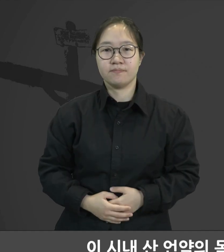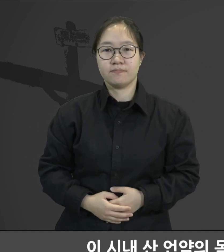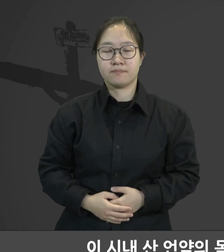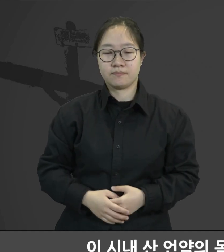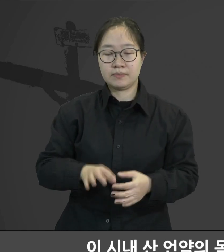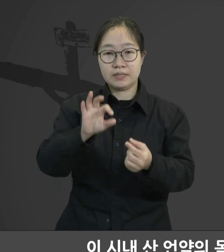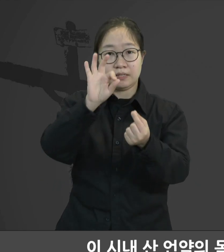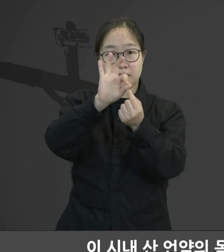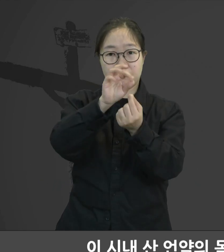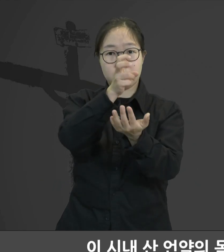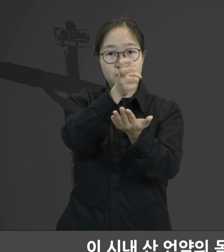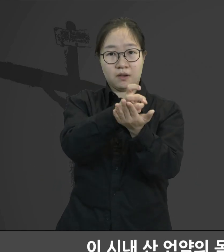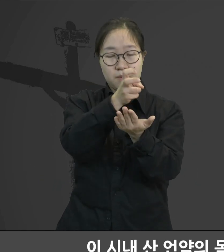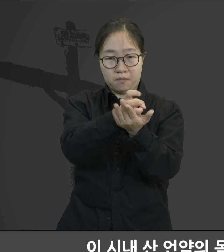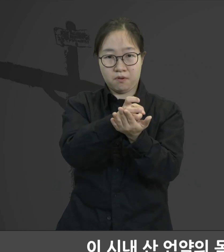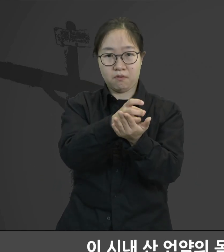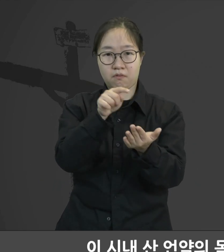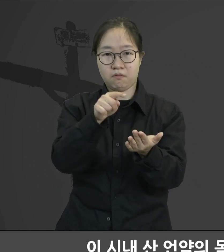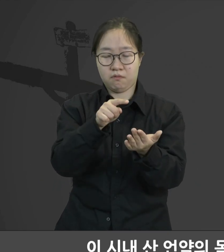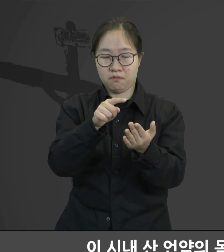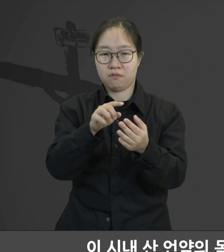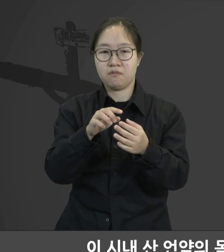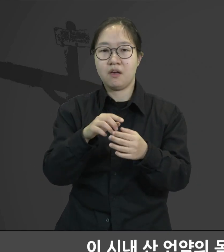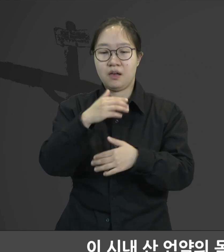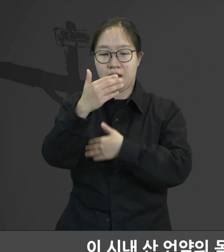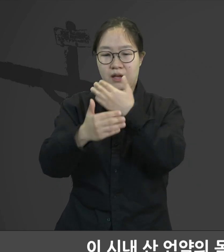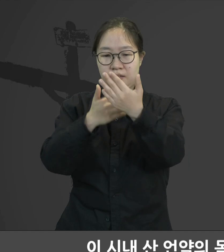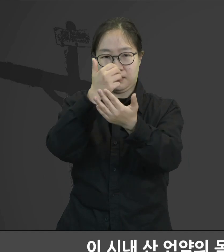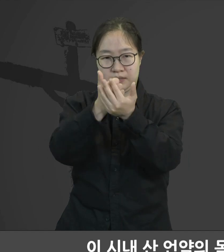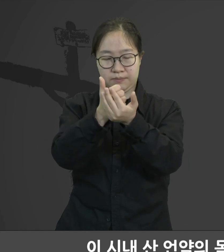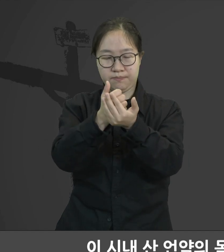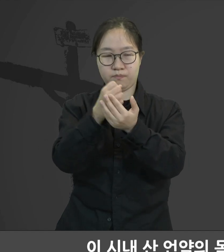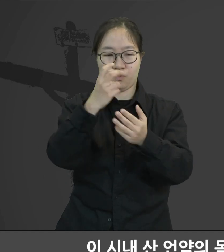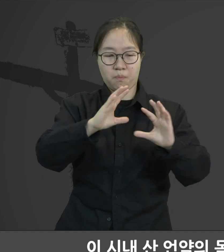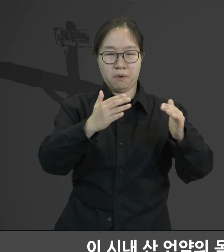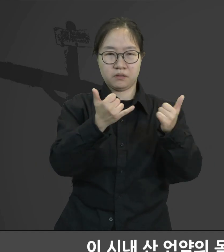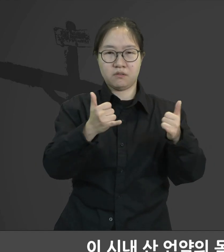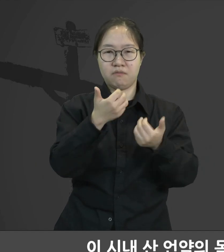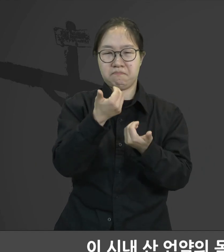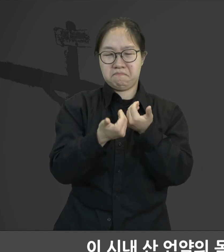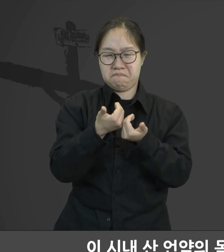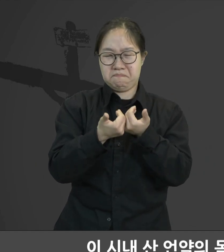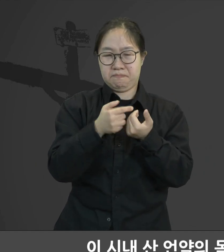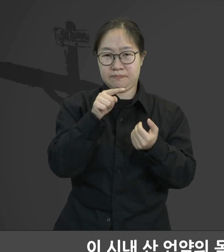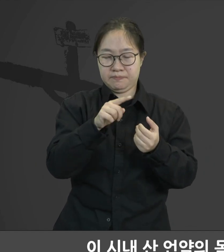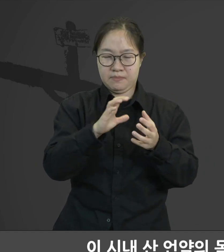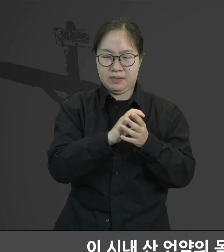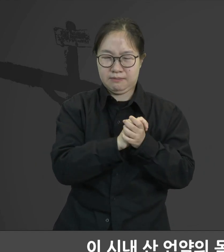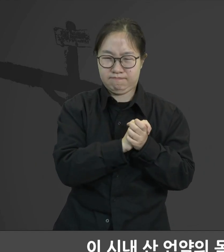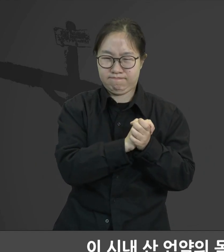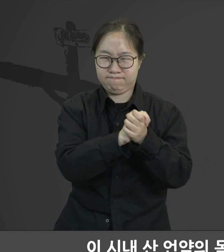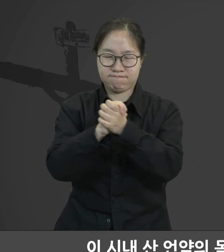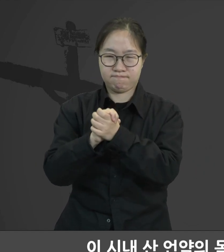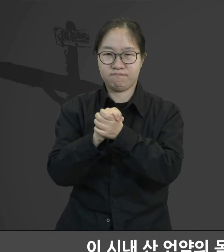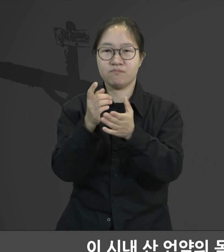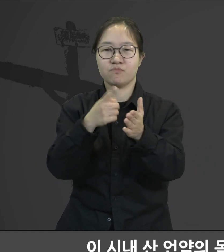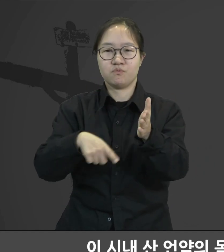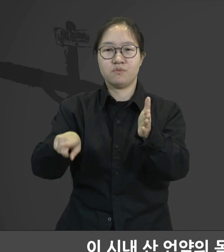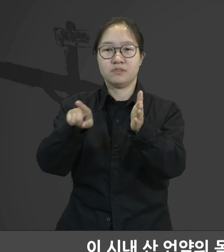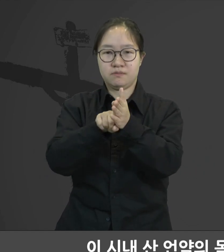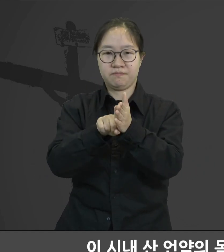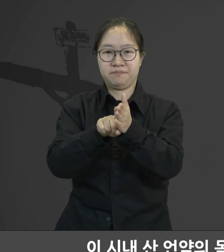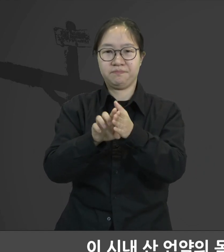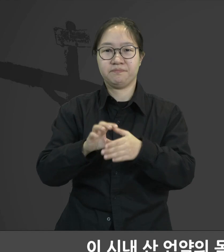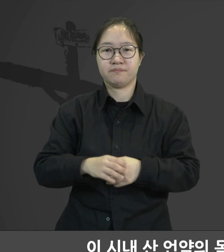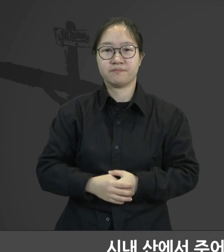불러 언약을 맺으셨습니다. 이 시내산 언약의 목적은 율법 자체가 아니라 하나님과 하나님의